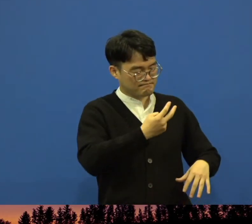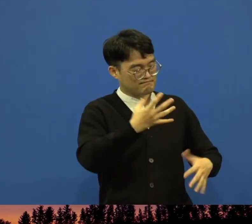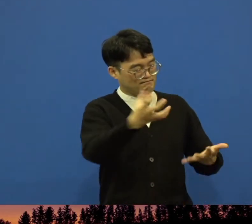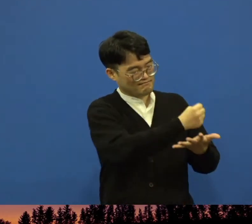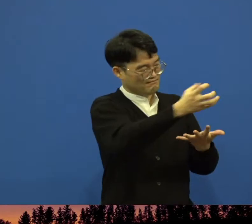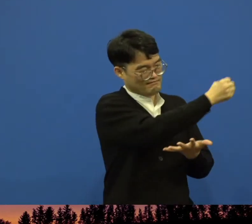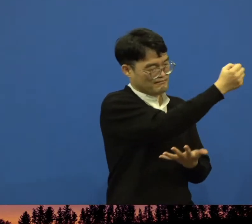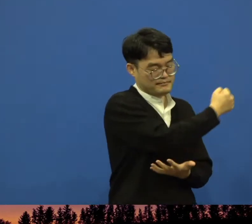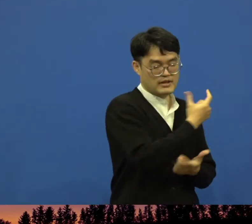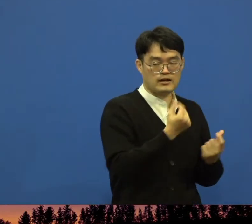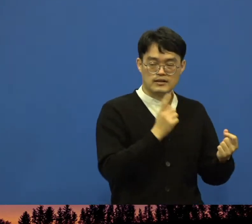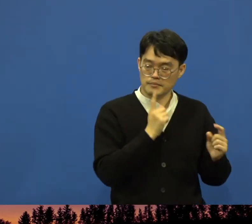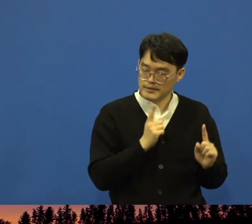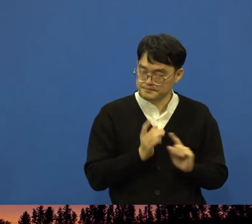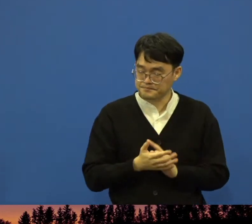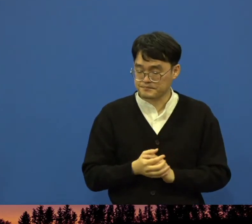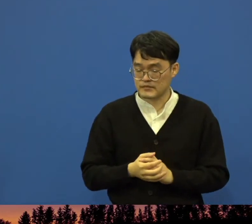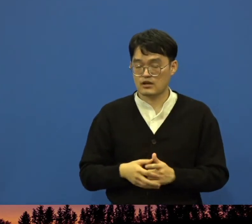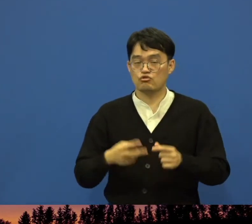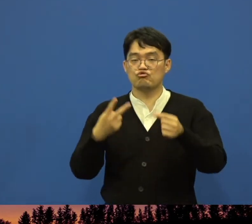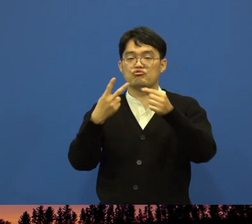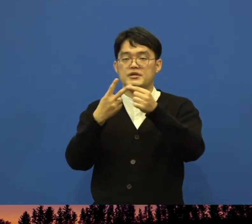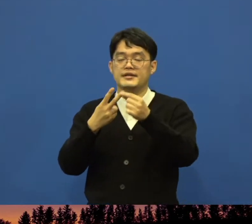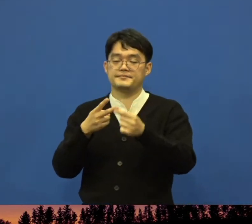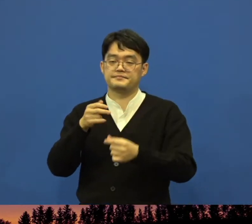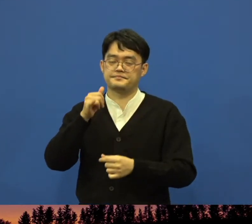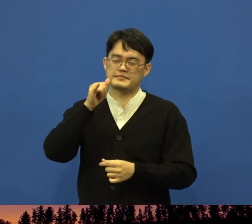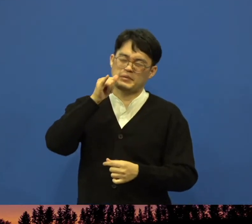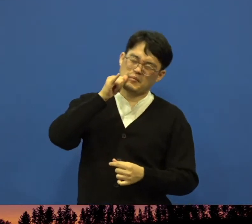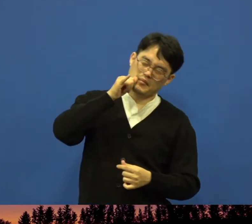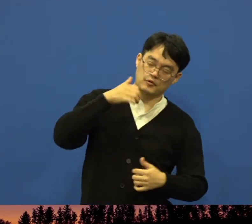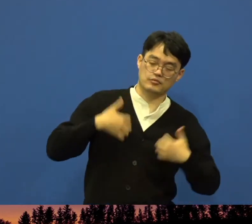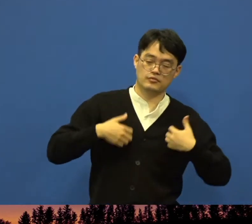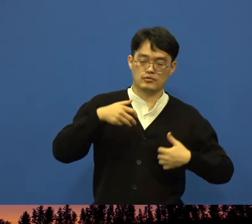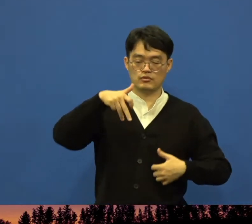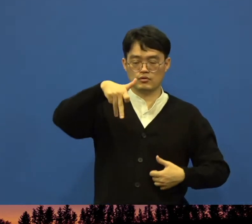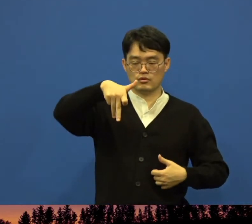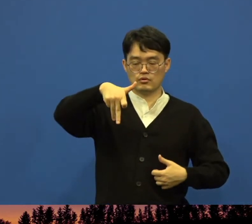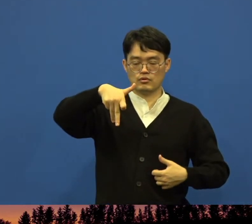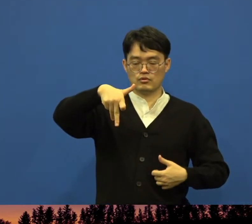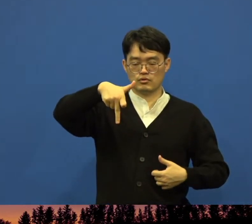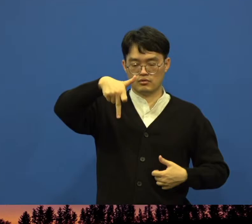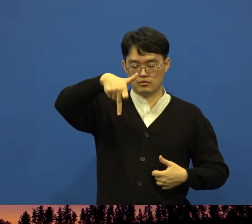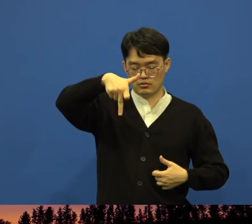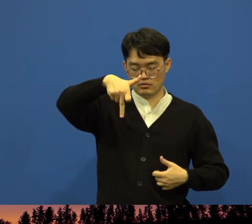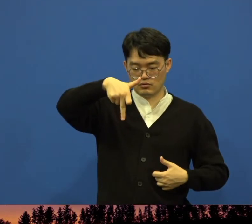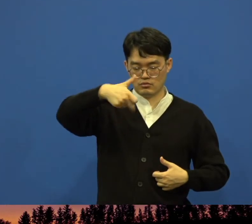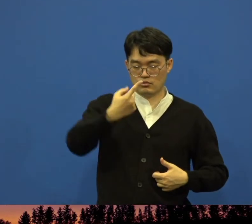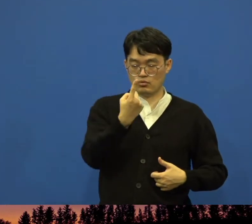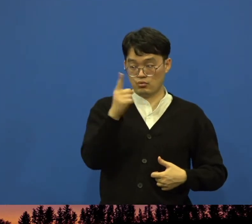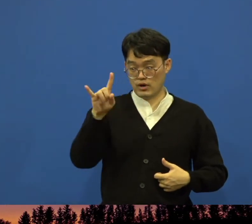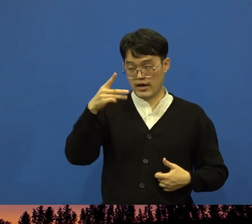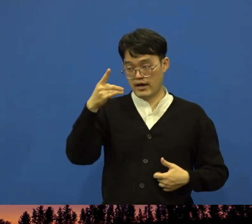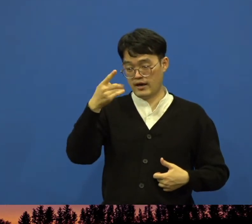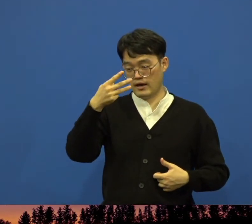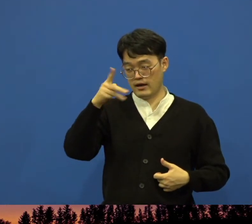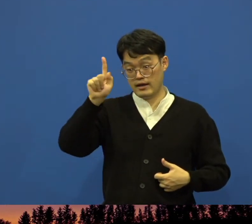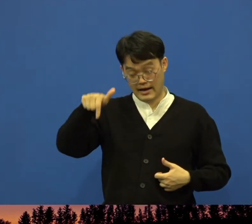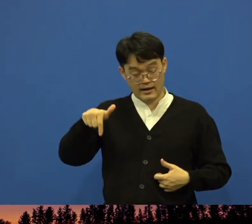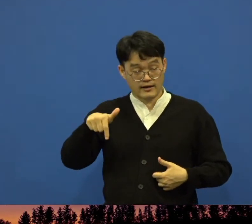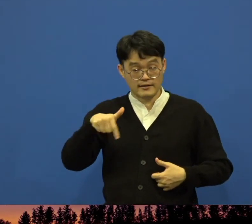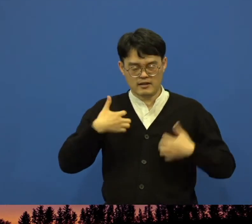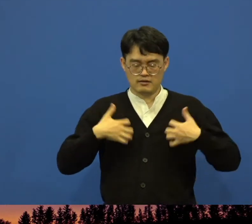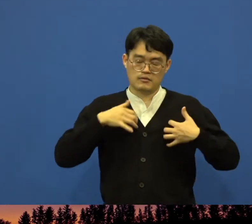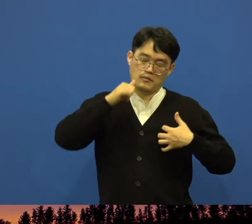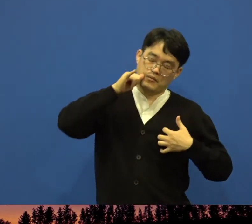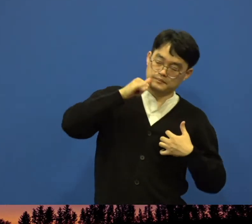자, 두 번째 이제 2장은 쾌락에 대한 얘기를 해요. 그죠? 2장 1절 보니까 나는 내 마음에 이르기를 자 내가 시험